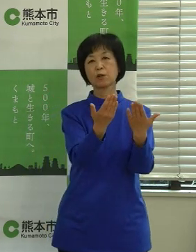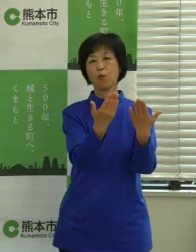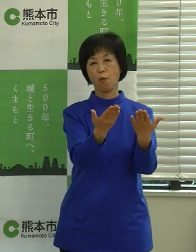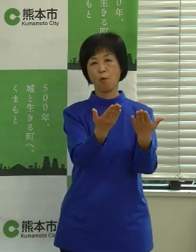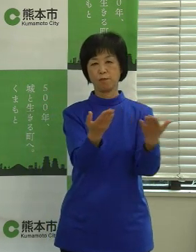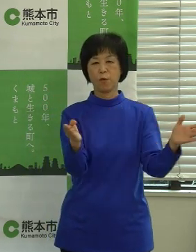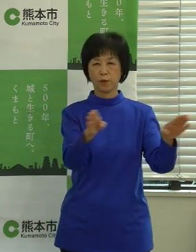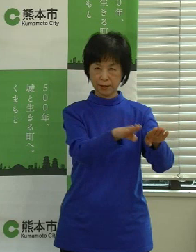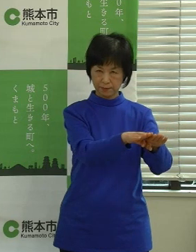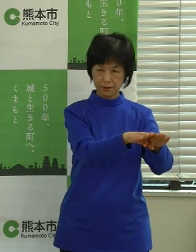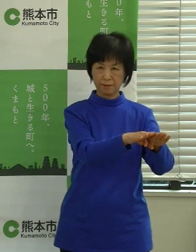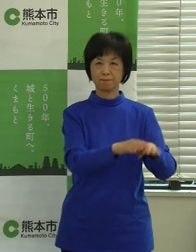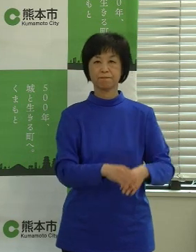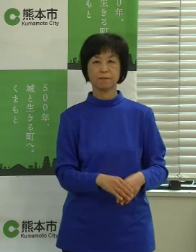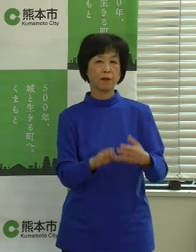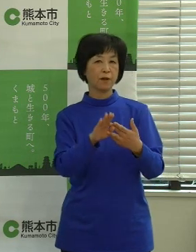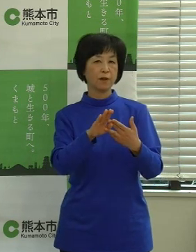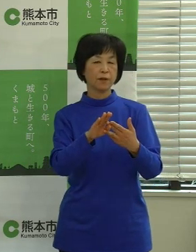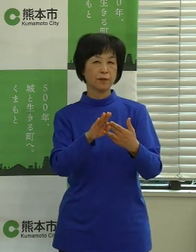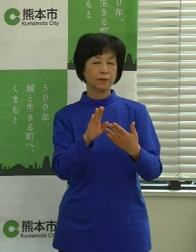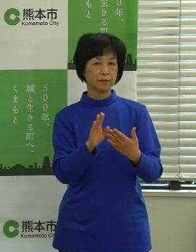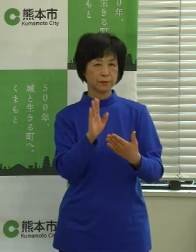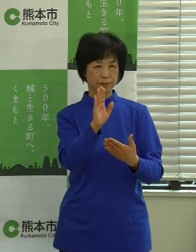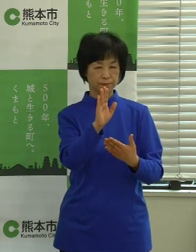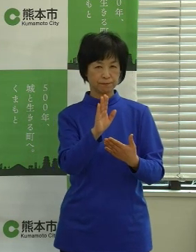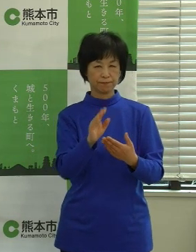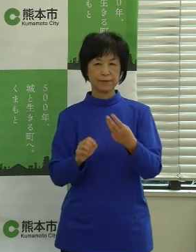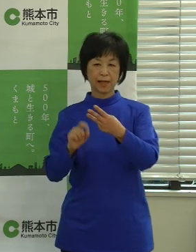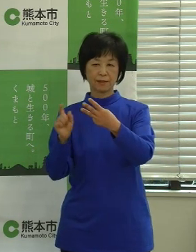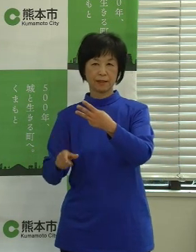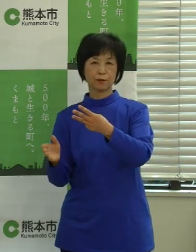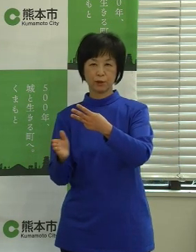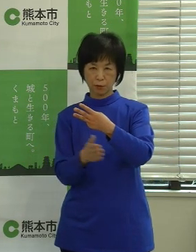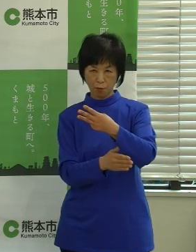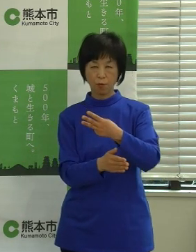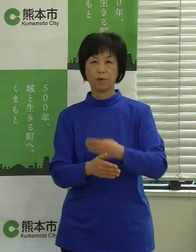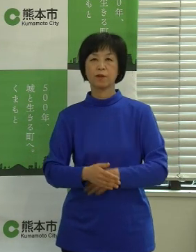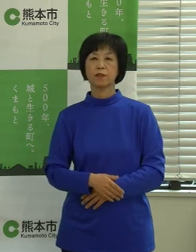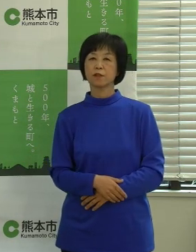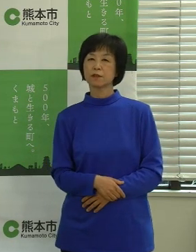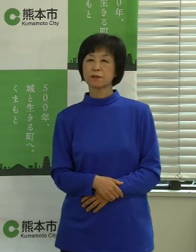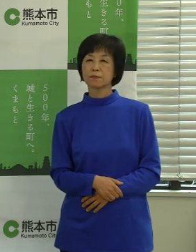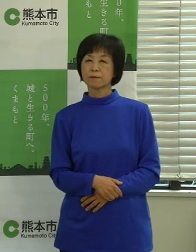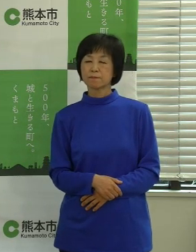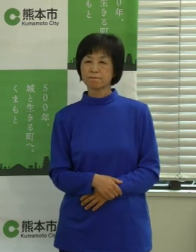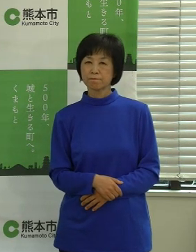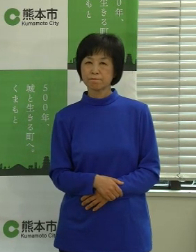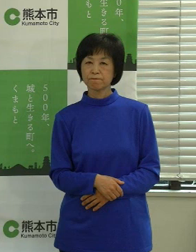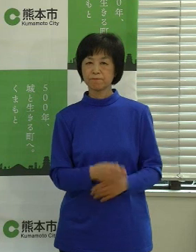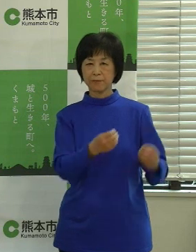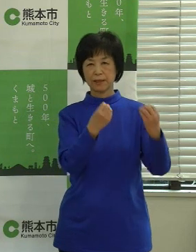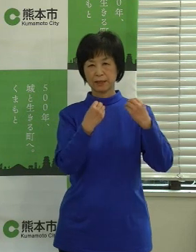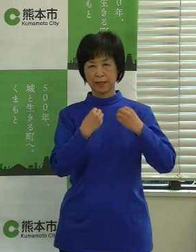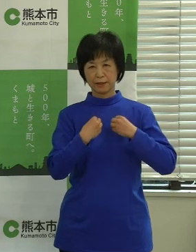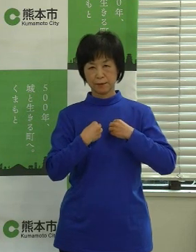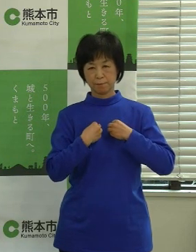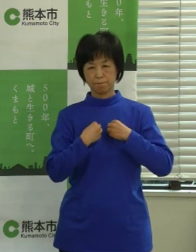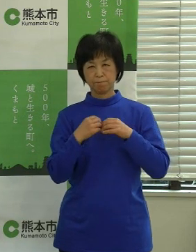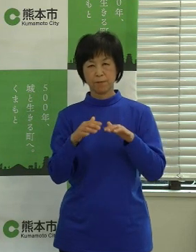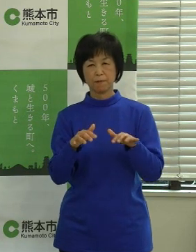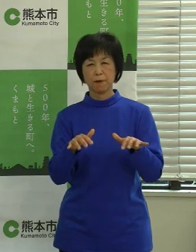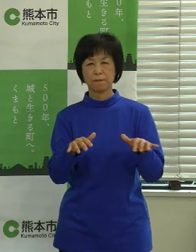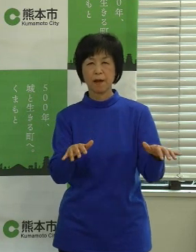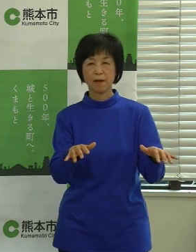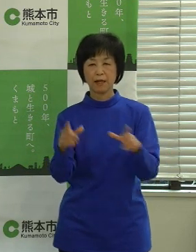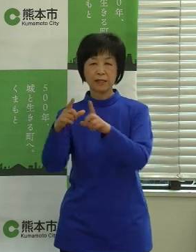し、それ以降ですねやはり連日、感染者が全国でも拡